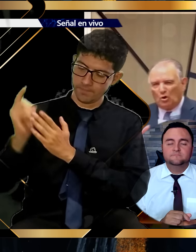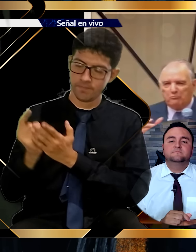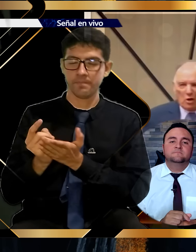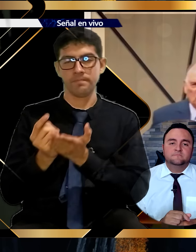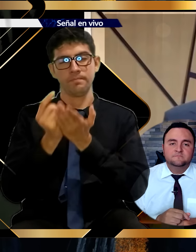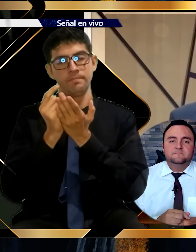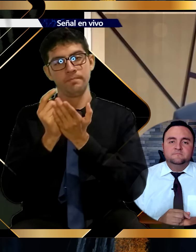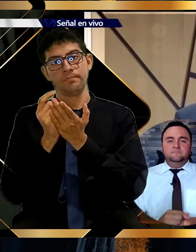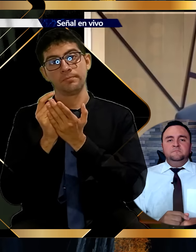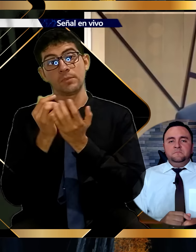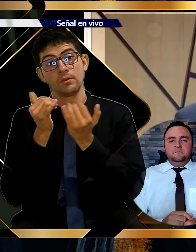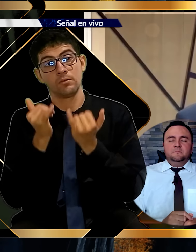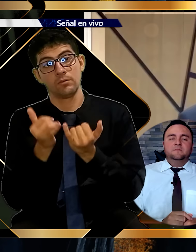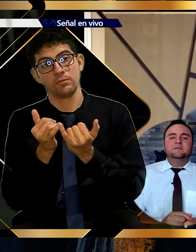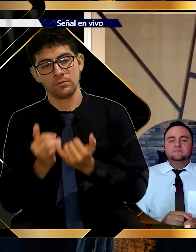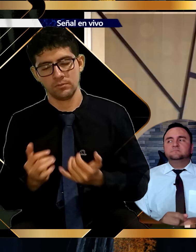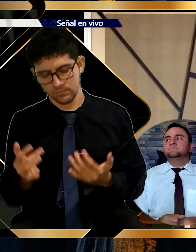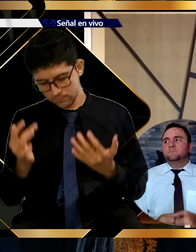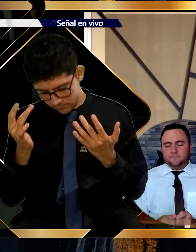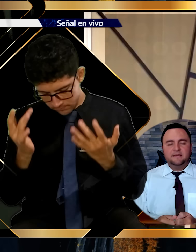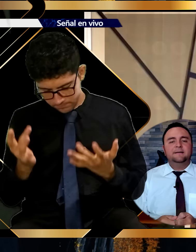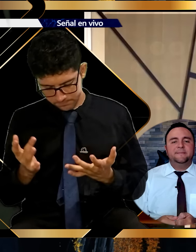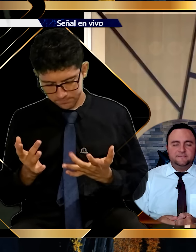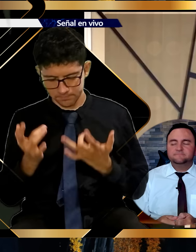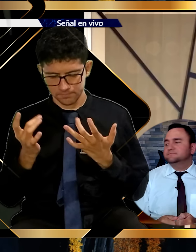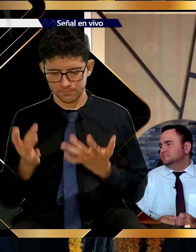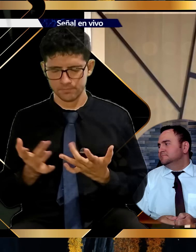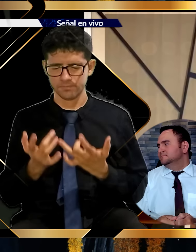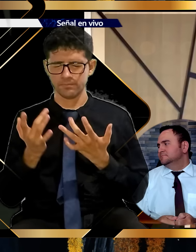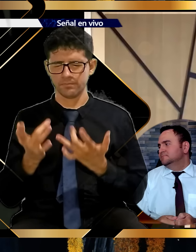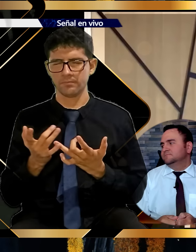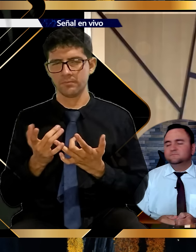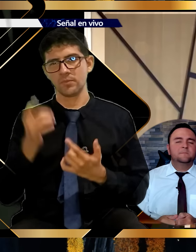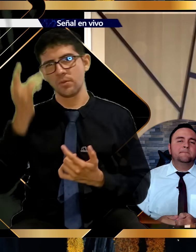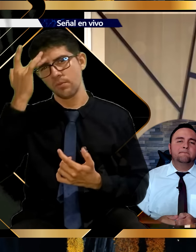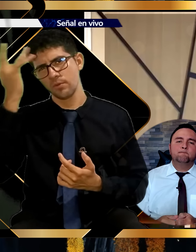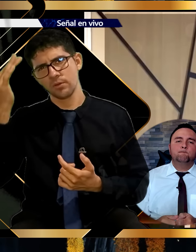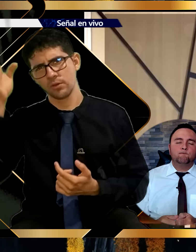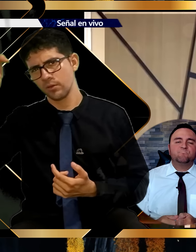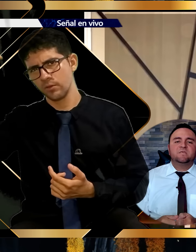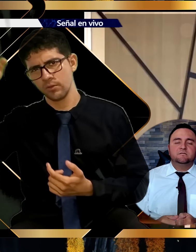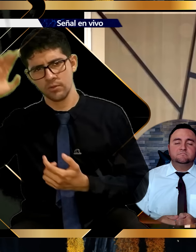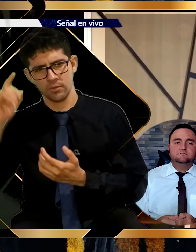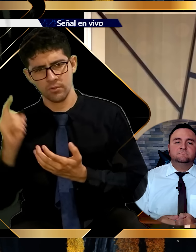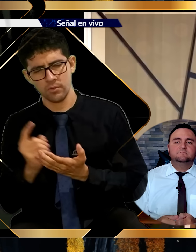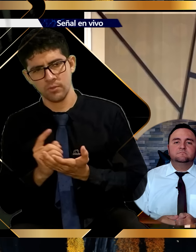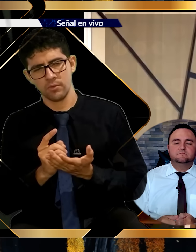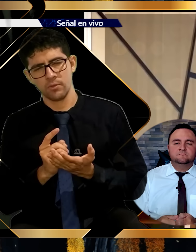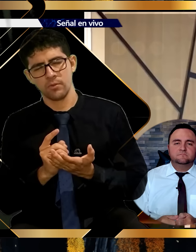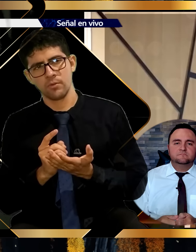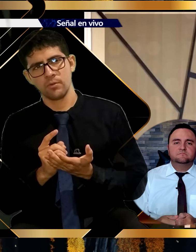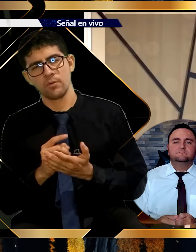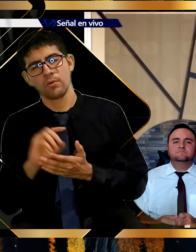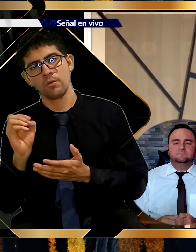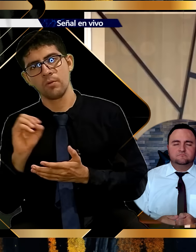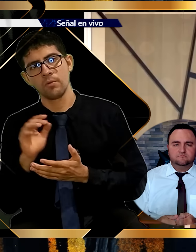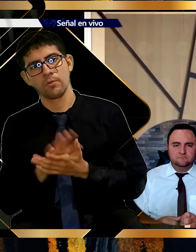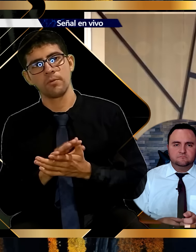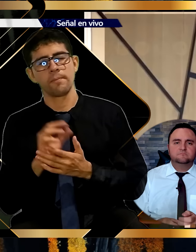Por lo pronto dice que algo detiene la manifestación del anticristo. Así que, hermanos, por